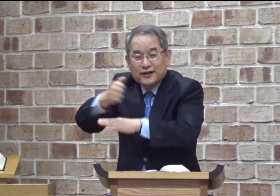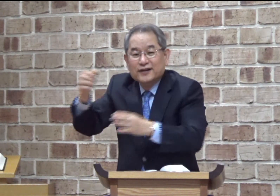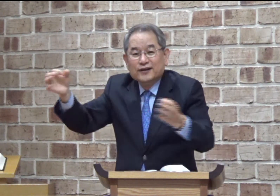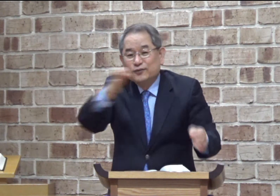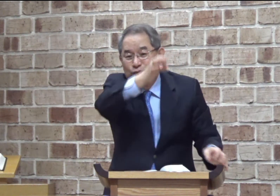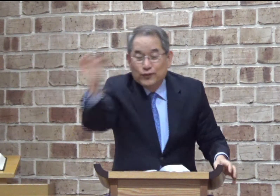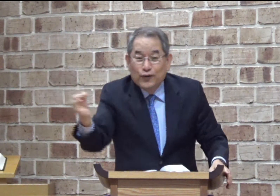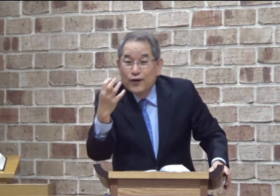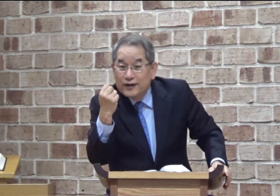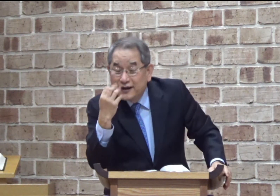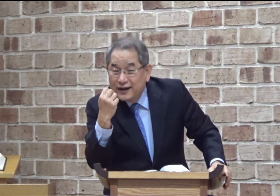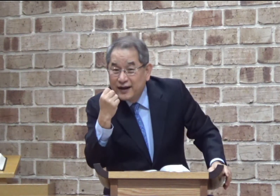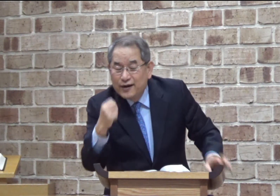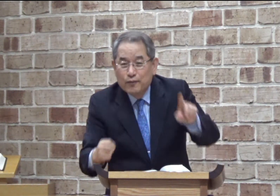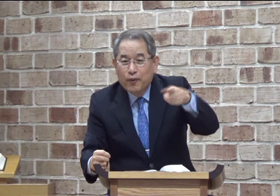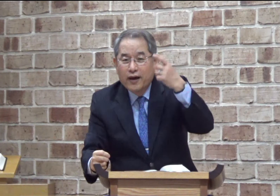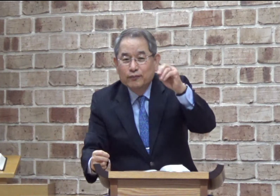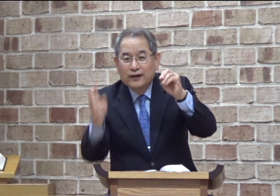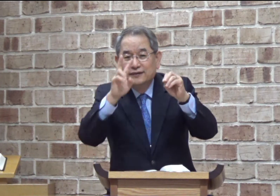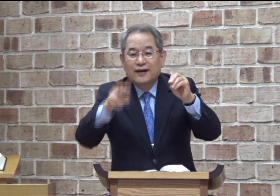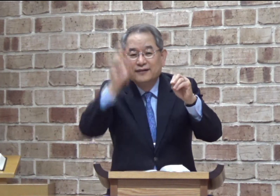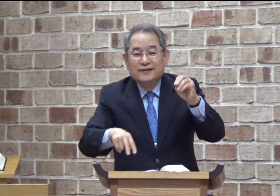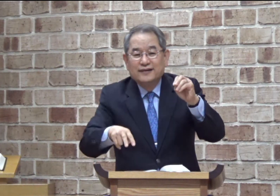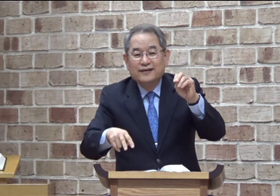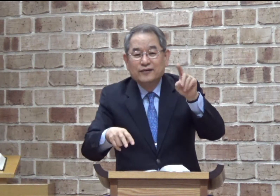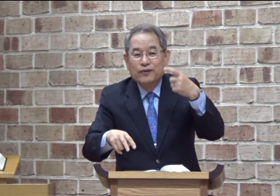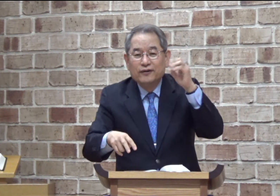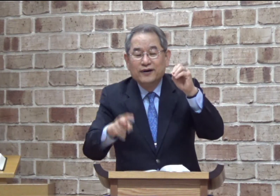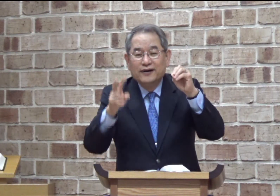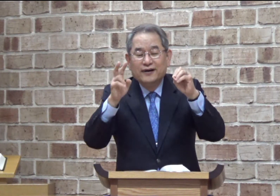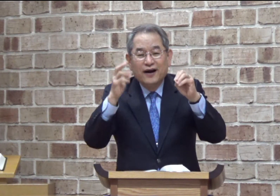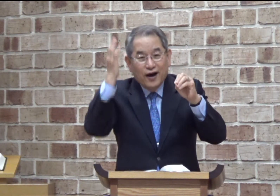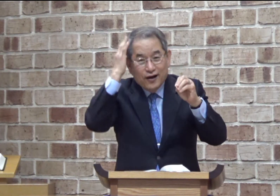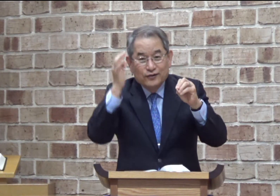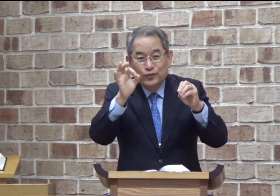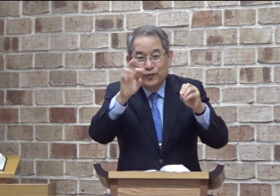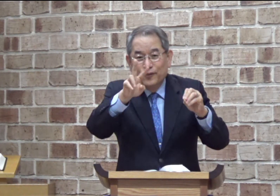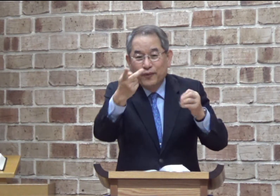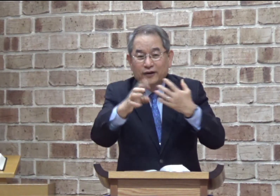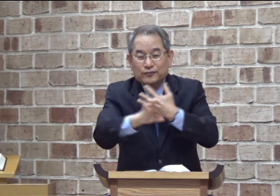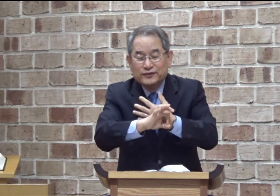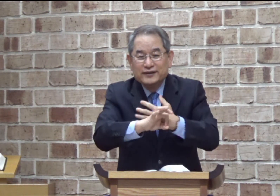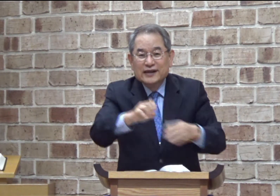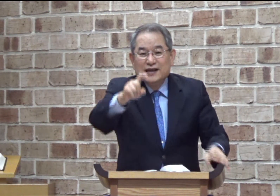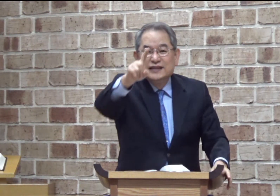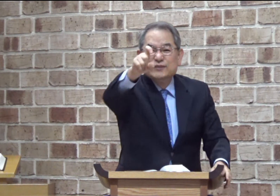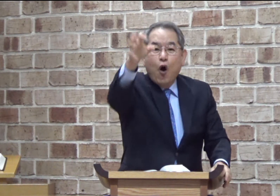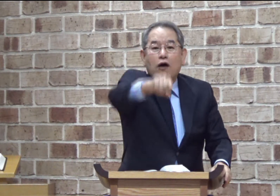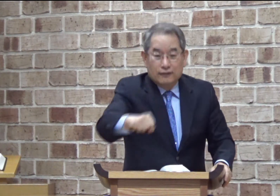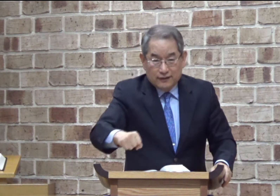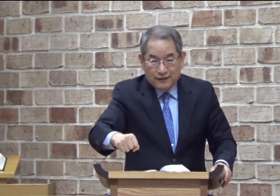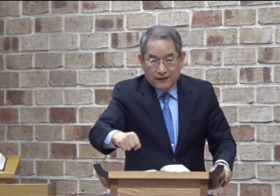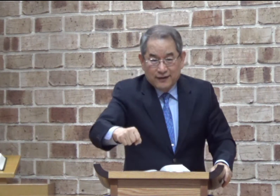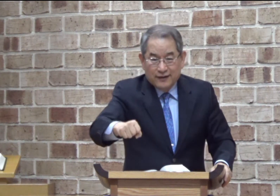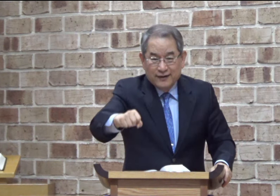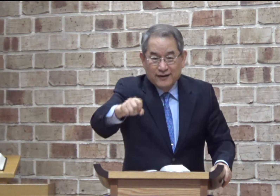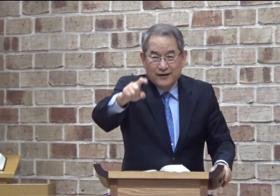했습니다. 그때 100만 달러를 주고 이거를 구입했습니다. 한국 돈으로 바꾸면